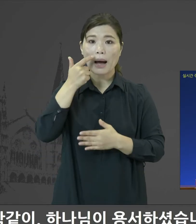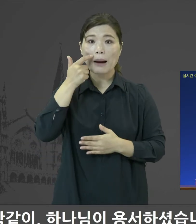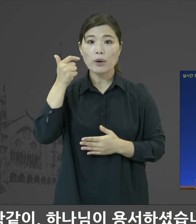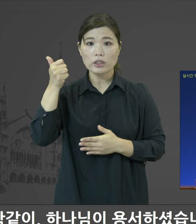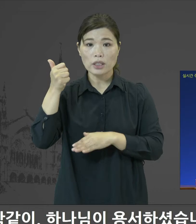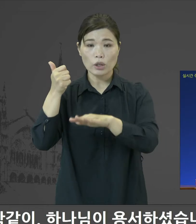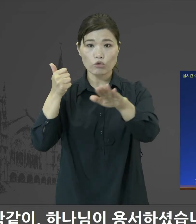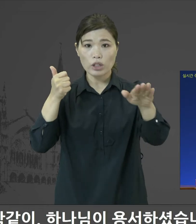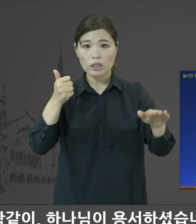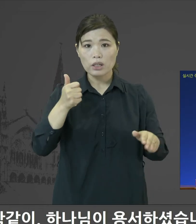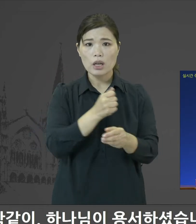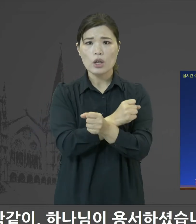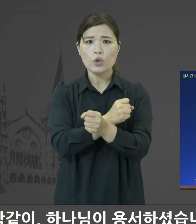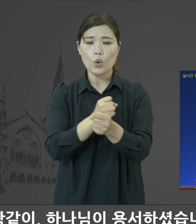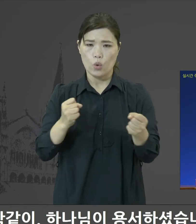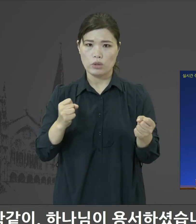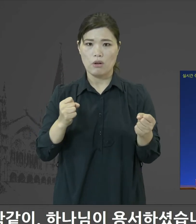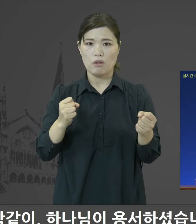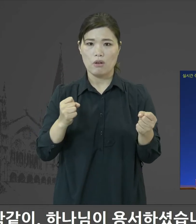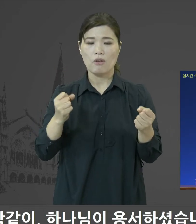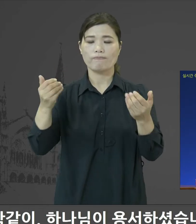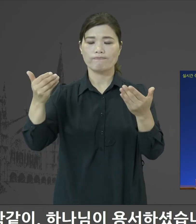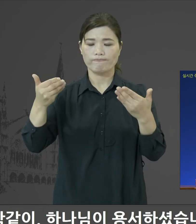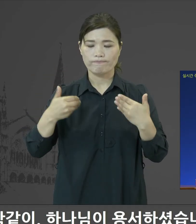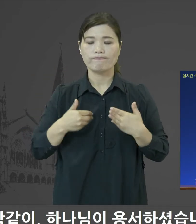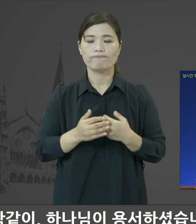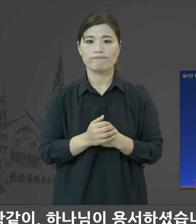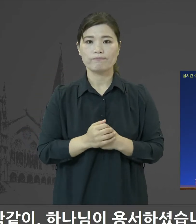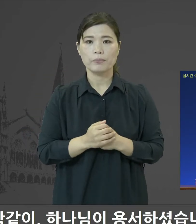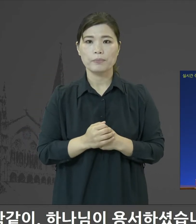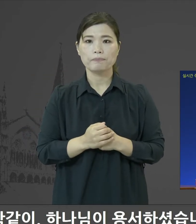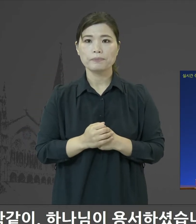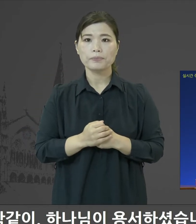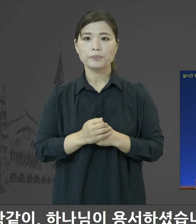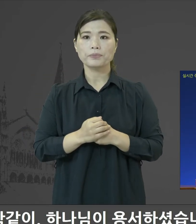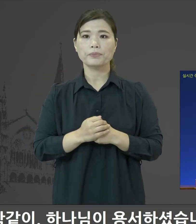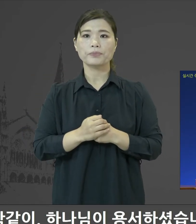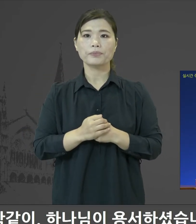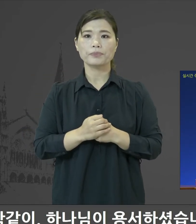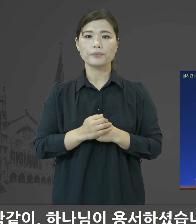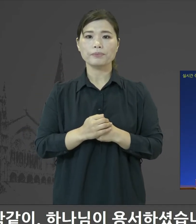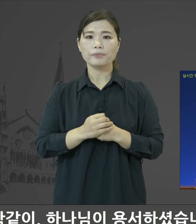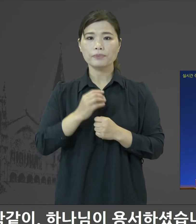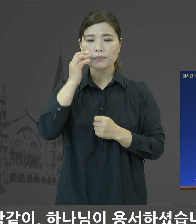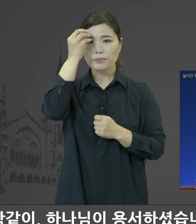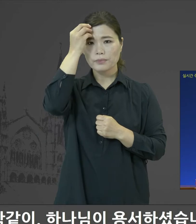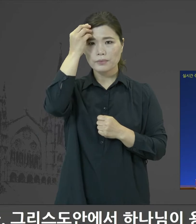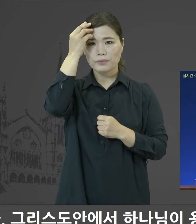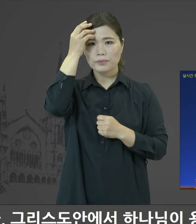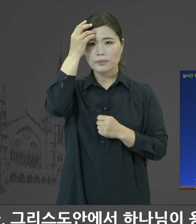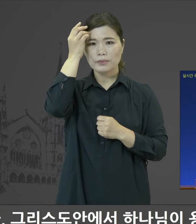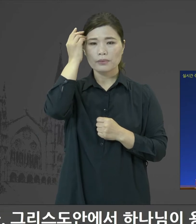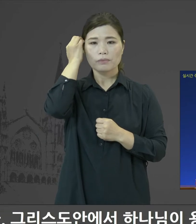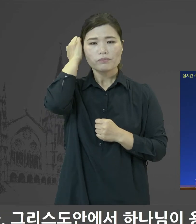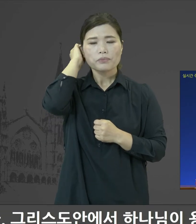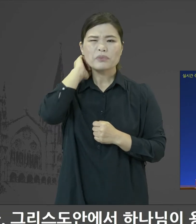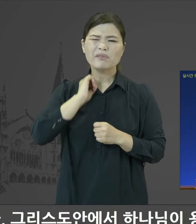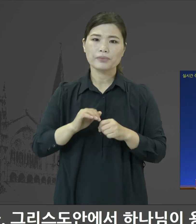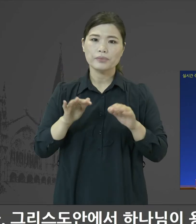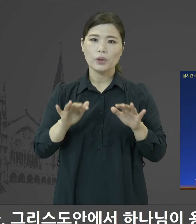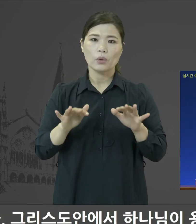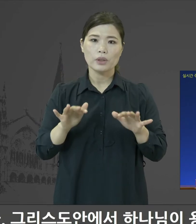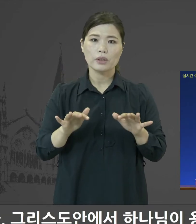우리를 용서해 주셨다고 얘기합니다. 그런데 오늘 여러분하고 이 말씀을 특별히